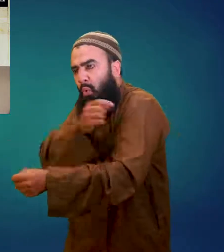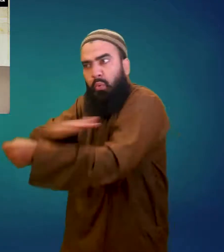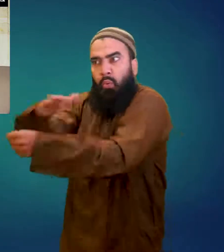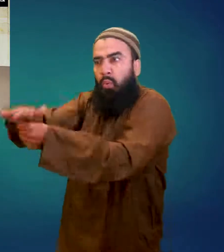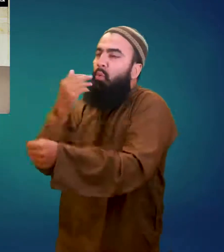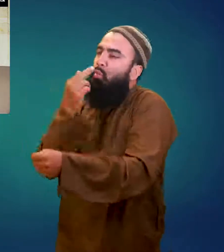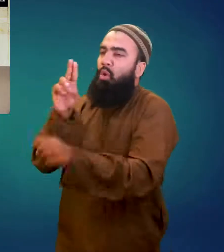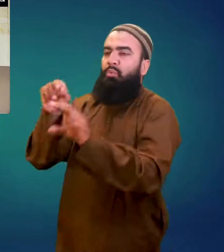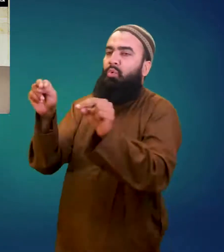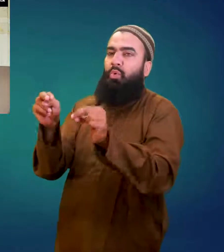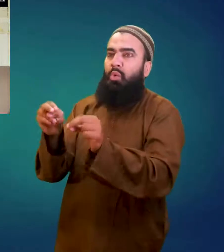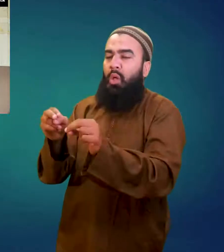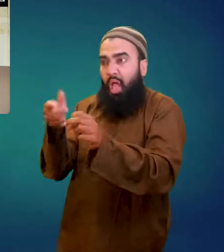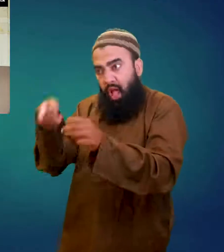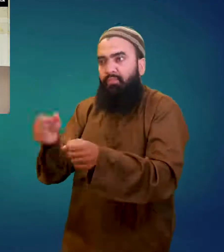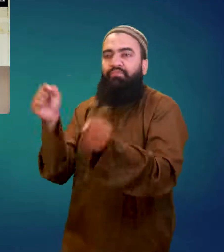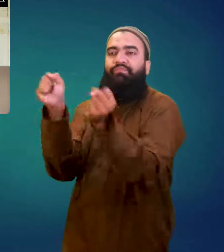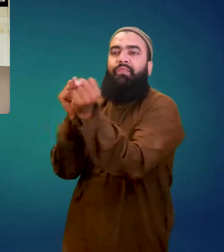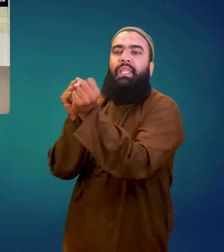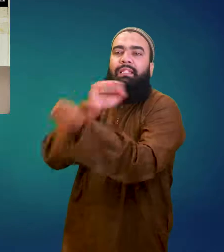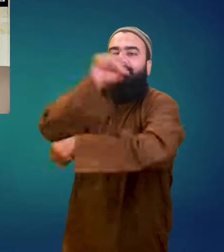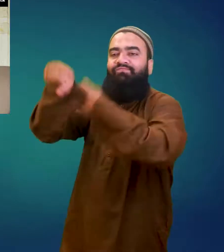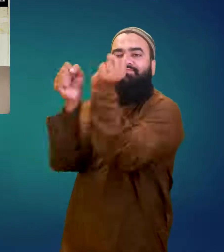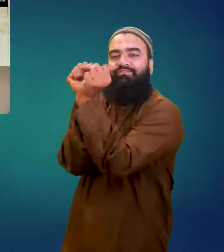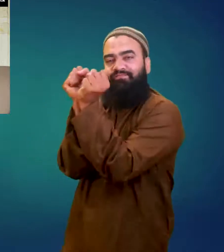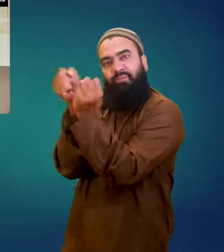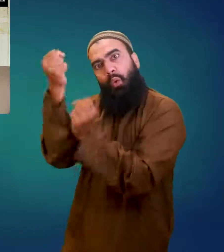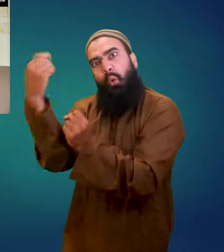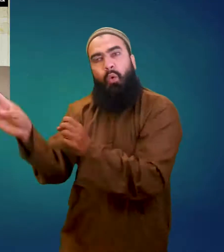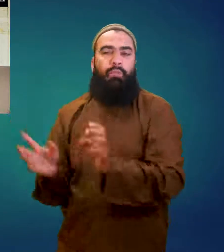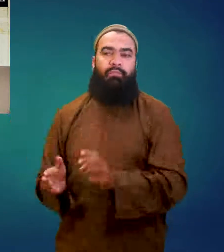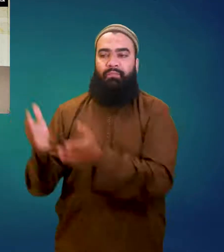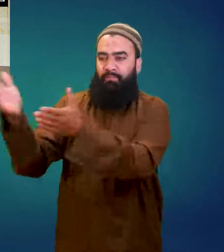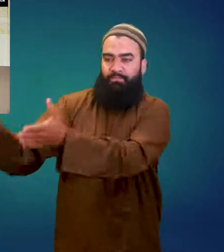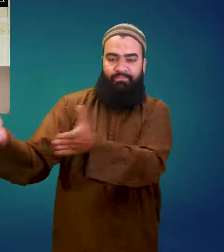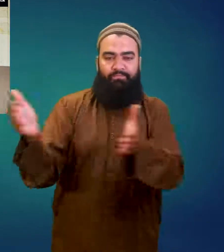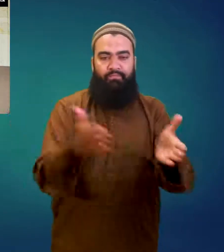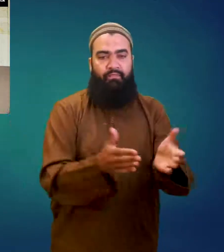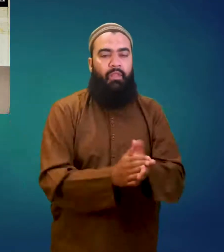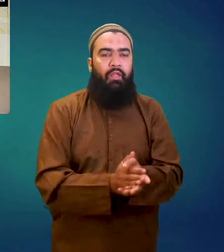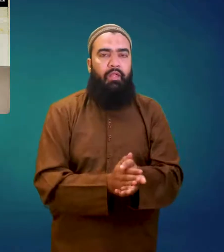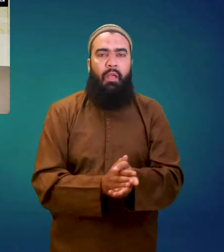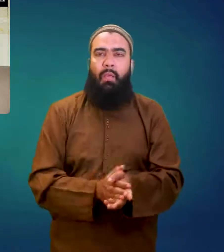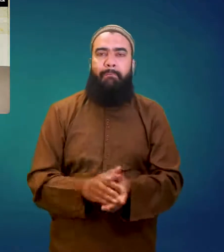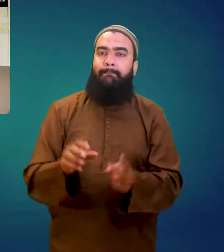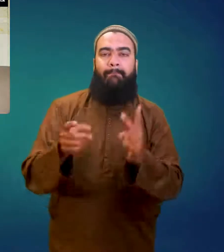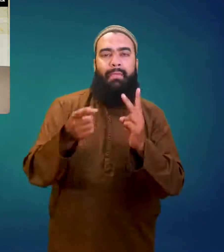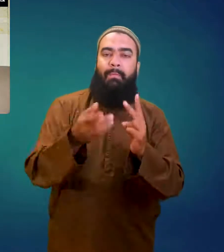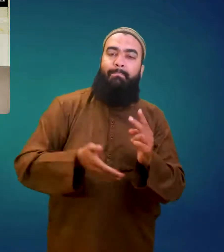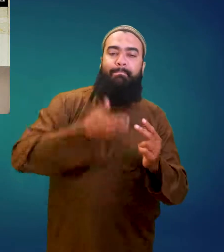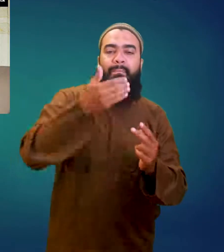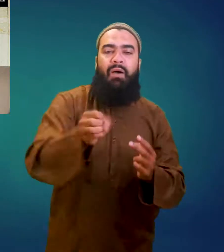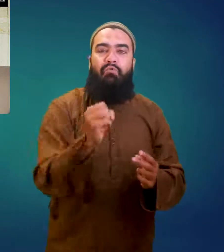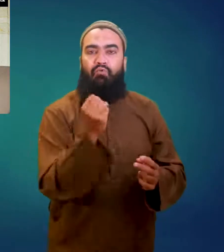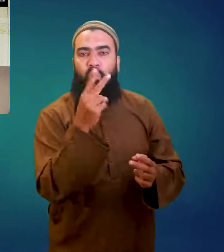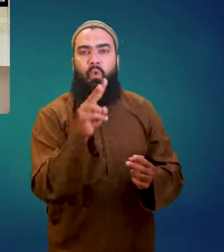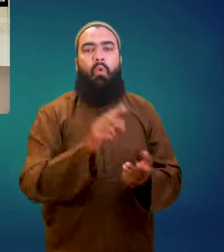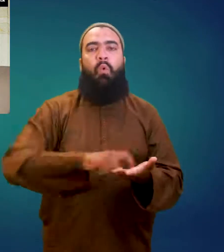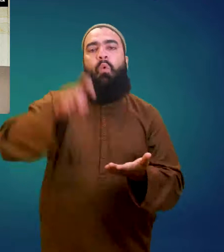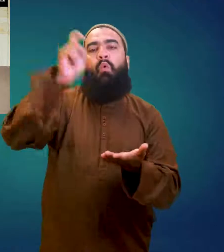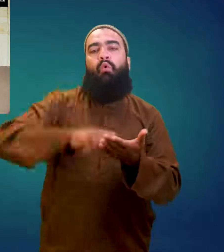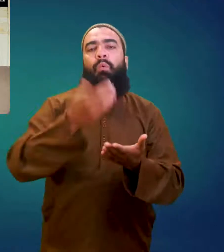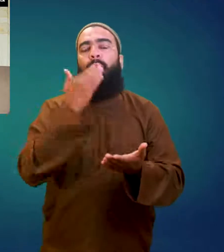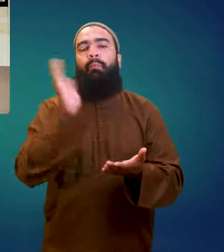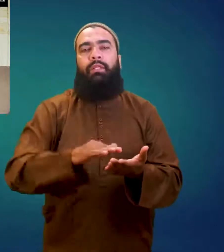ان قیدیوں کے متعلق بھی مسلمانوں کو دو اختیارات دیے گئے کہ ان پر احسان کر کے